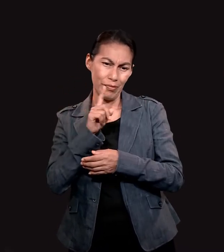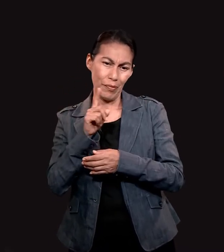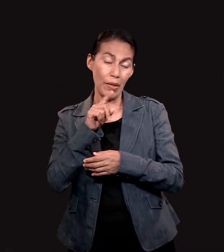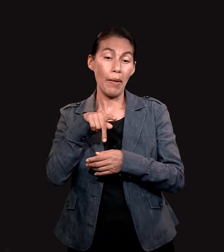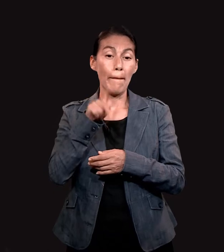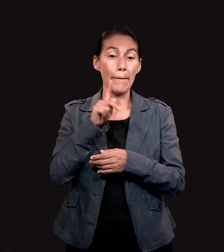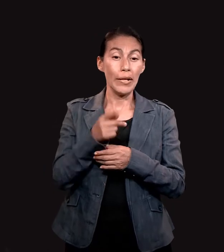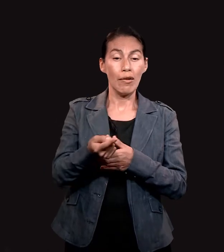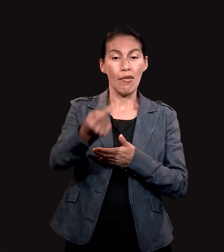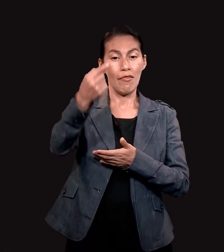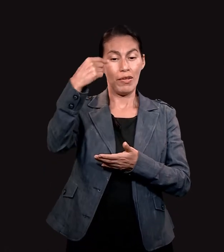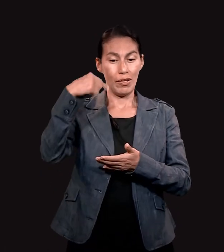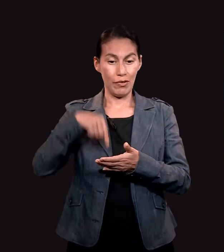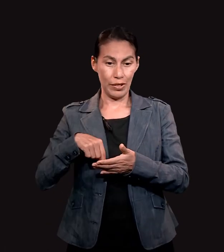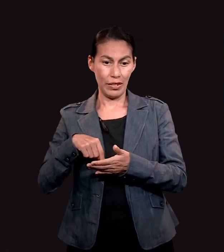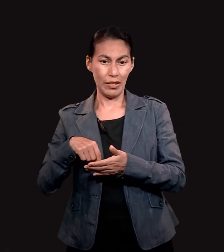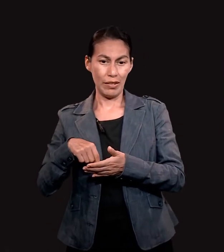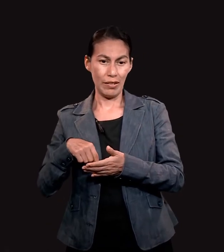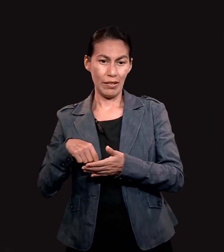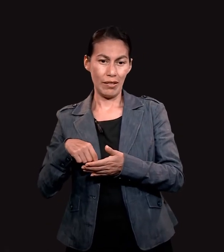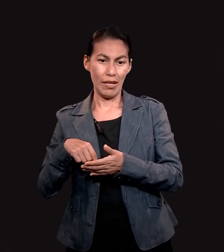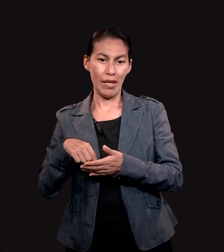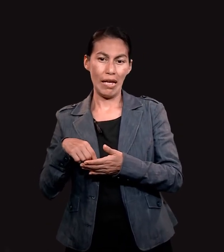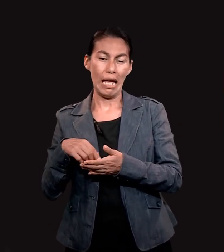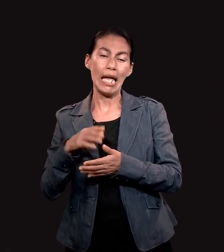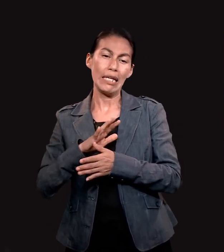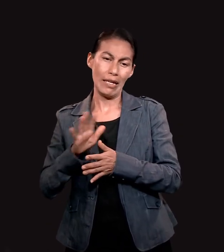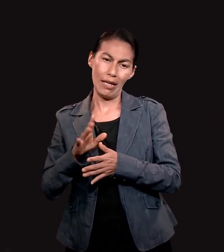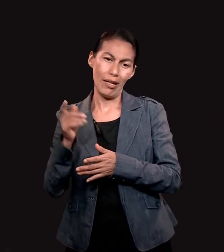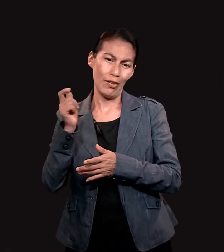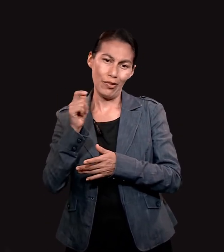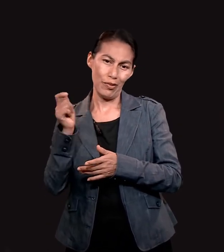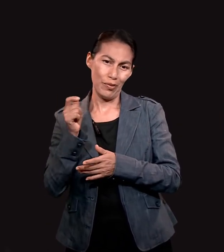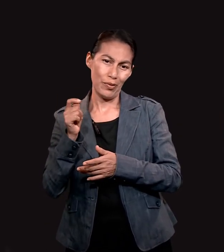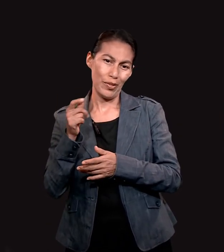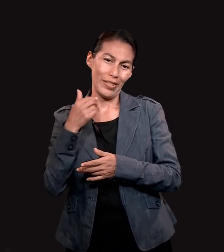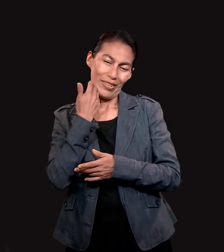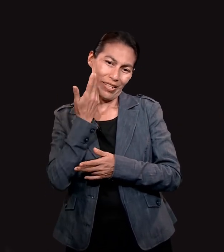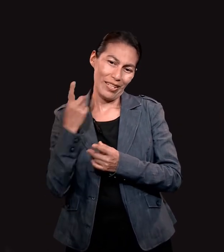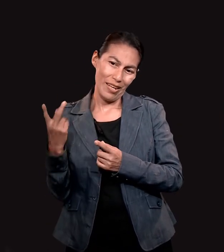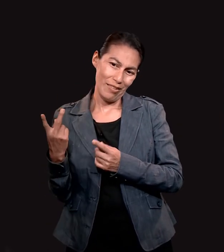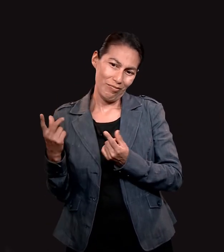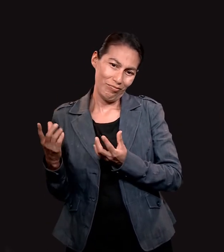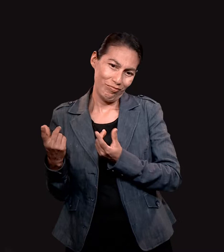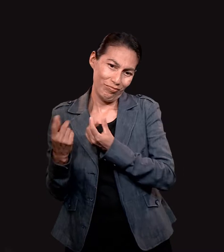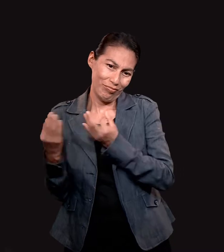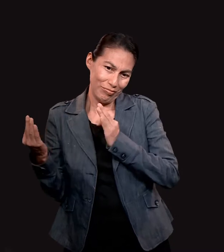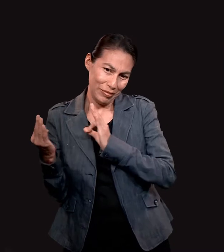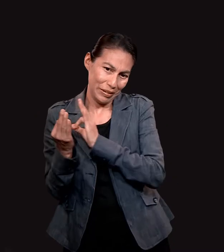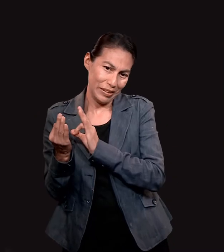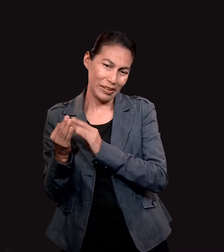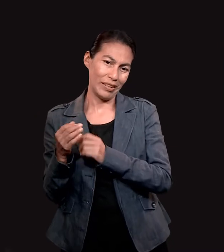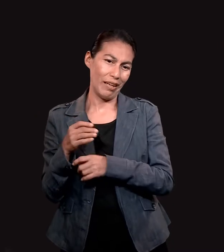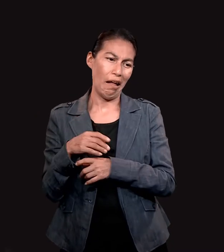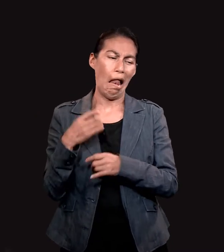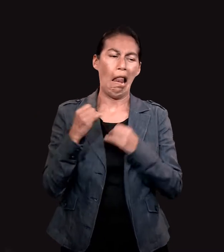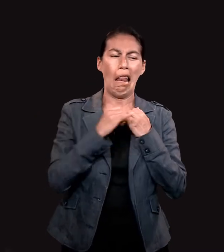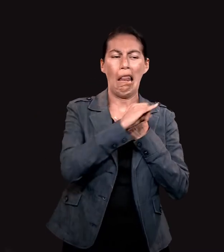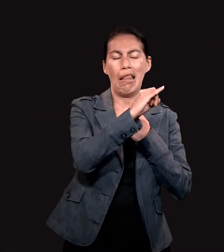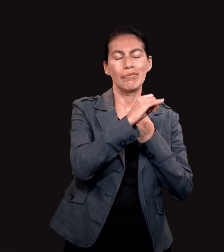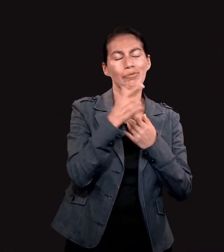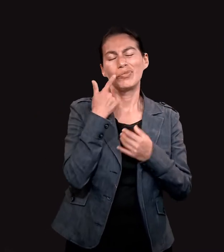administración. Y pues también la razón de venirme para acá era porque ya era novio de Cris y pues para estar juntos, no tener un noviazgo a